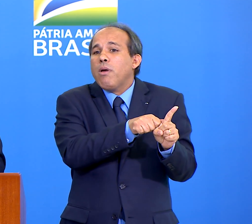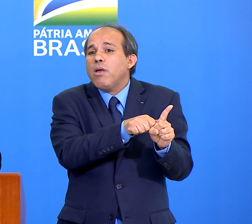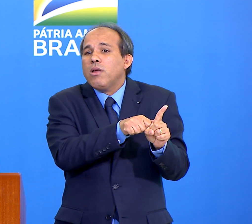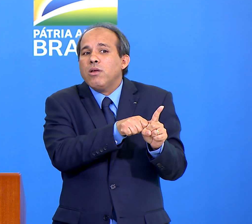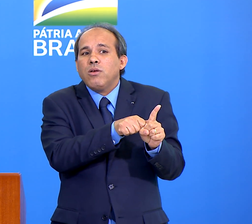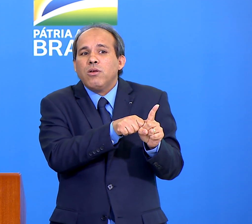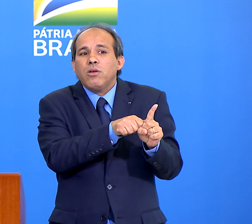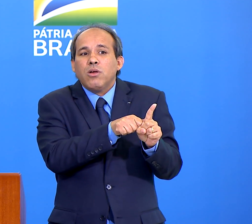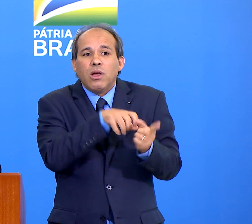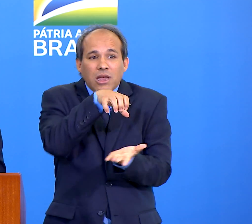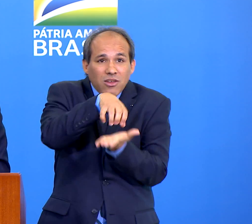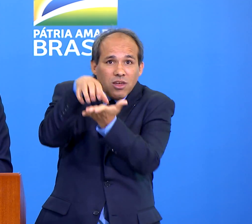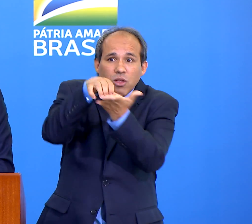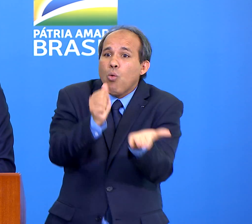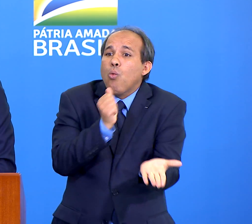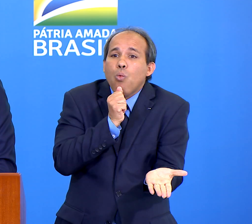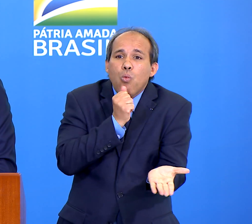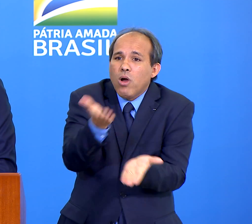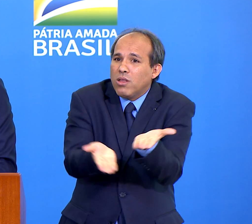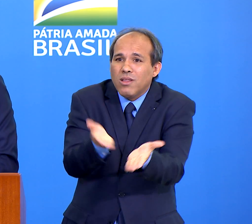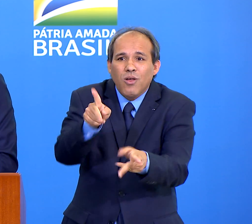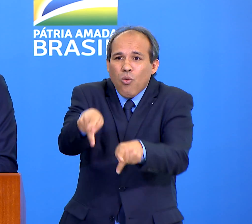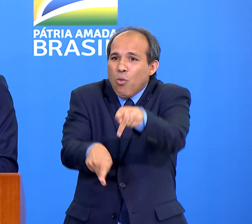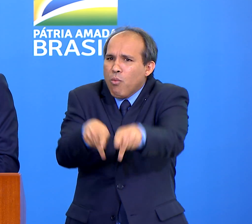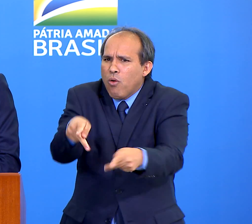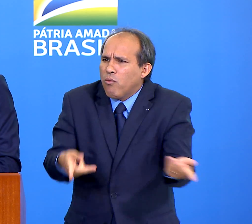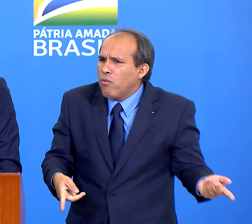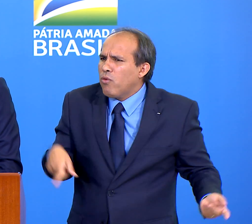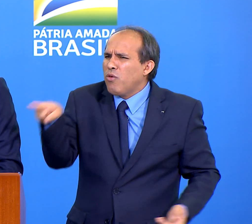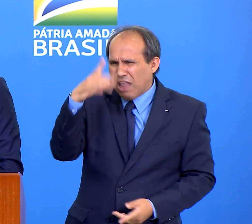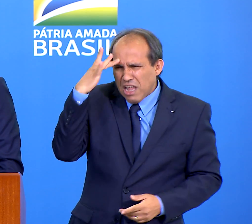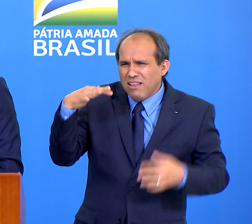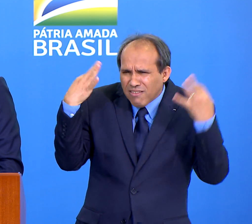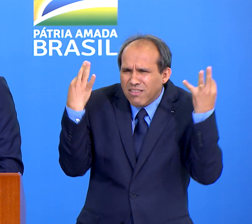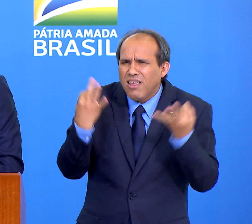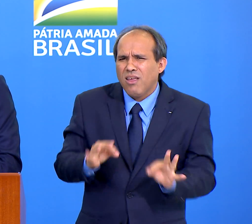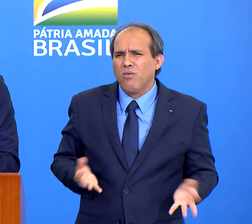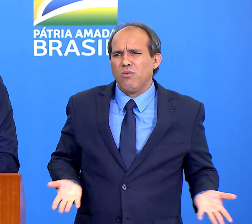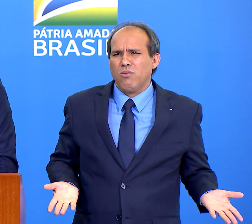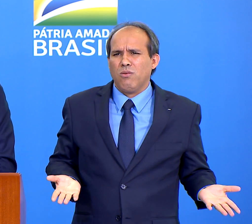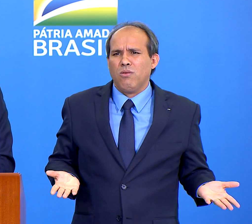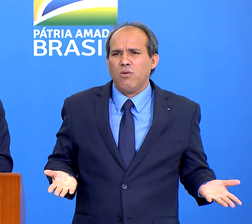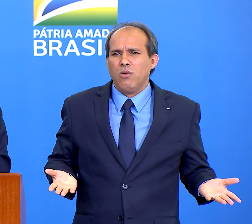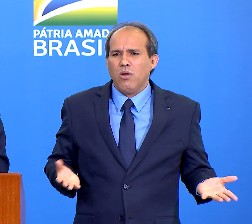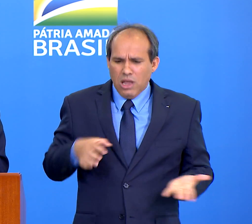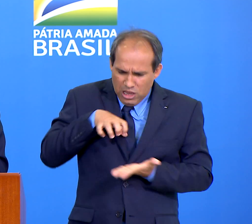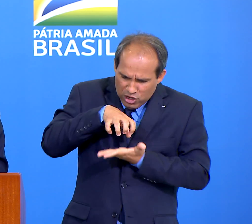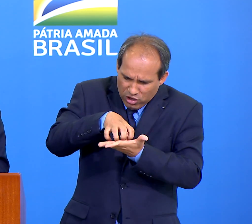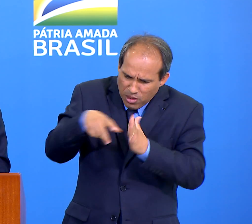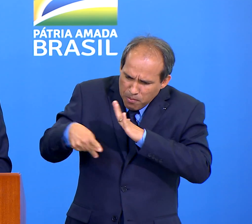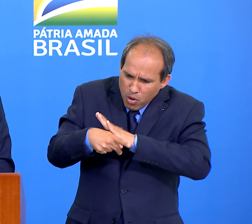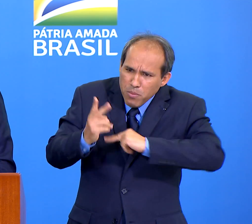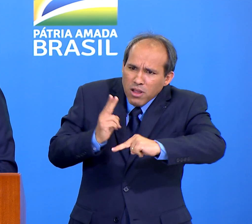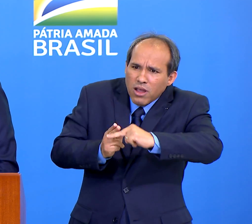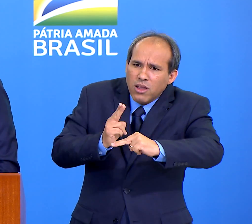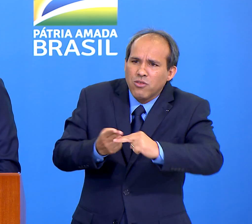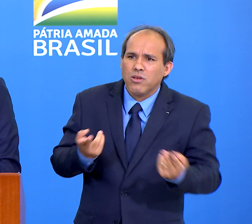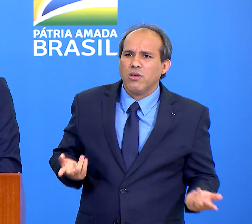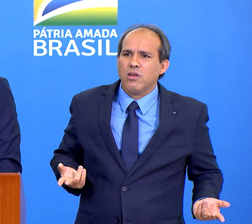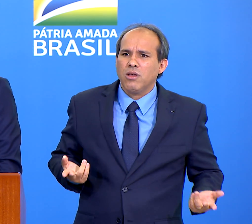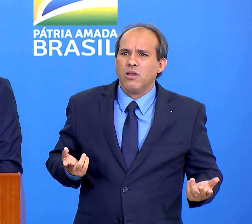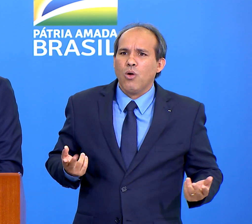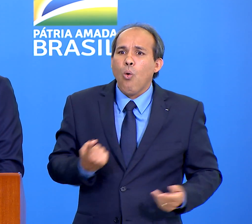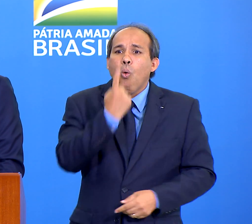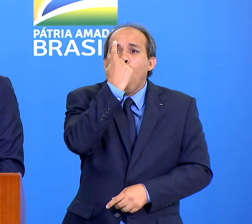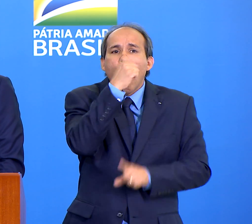agências atender e o povo ou alguém acha justo uma agência da Caixa Econômica Federal